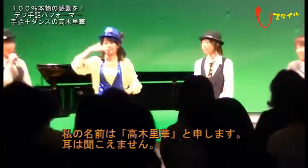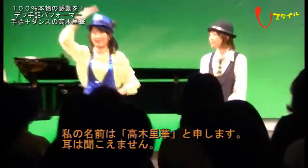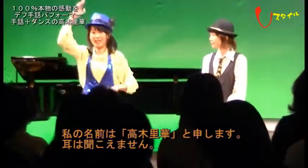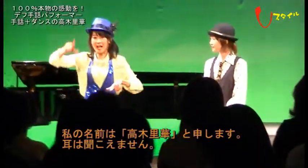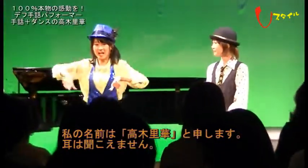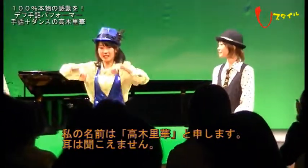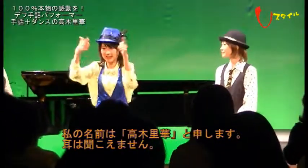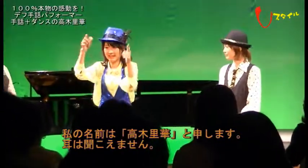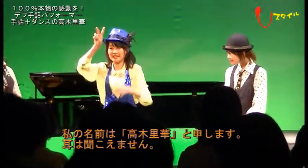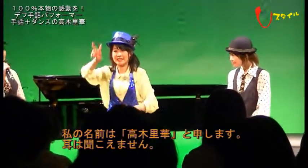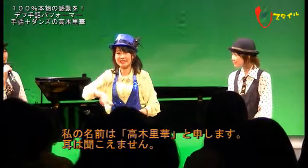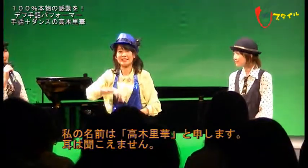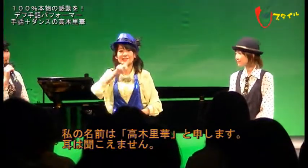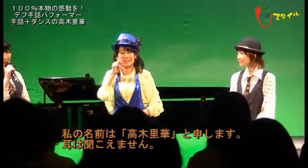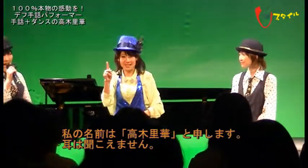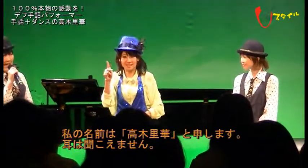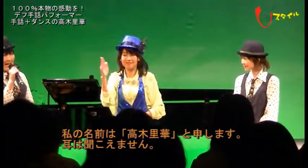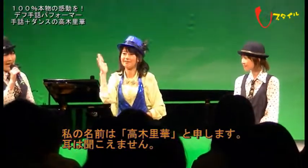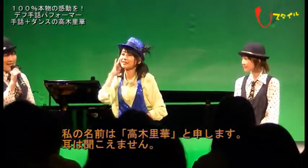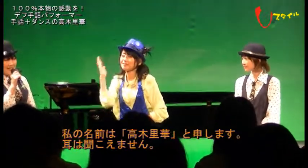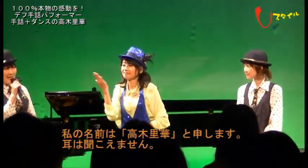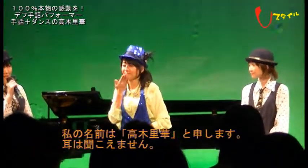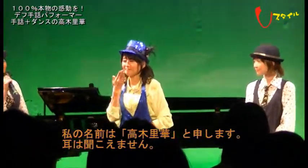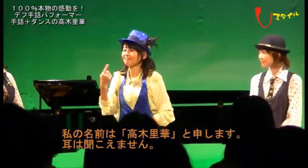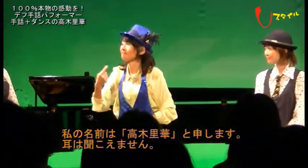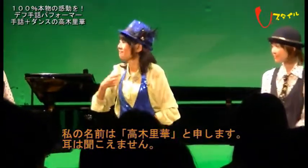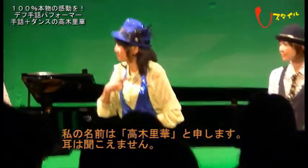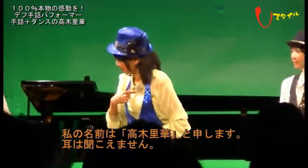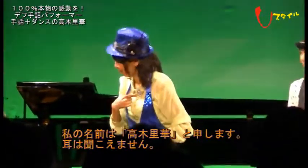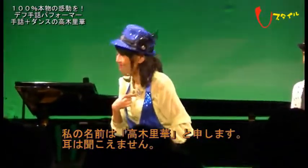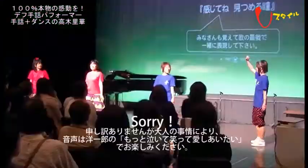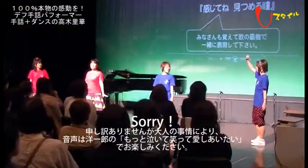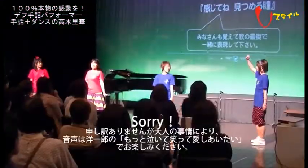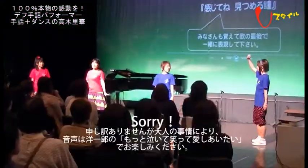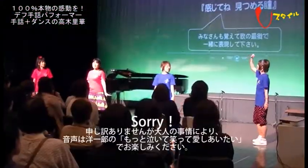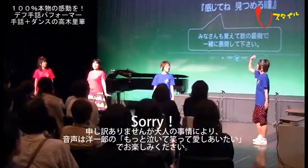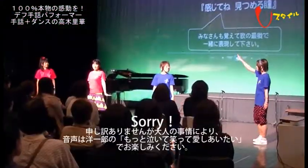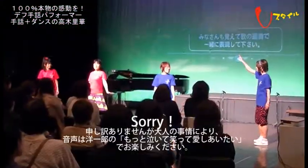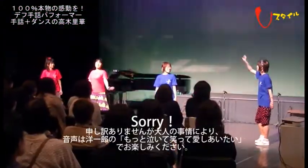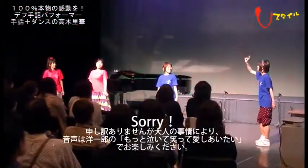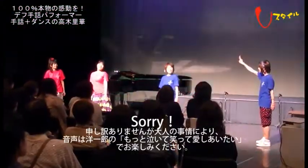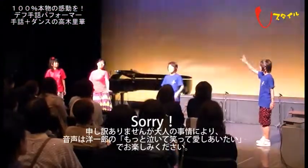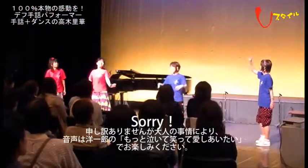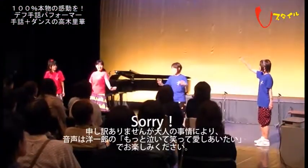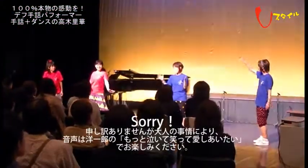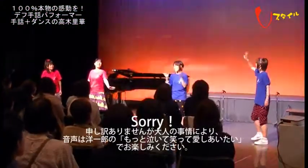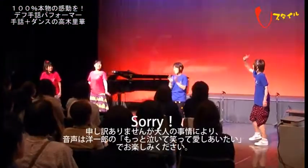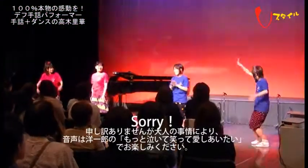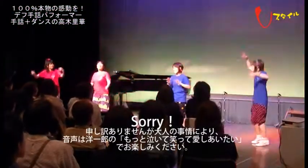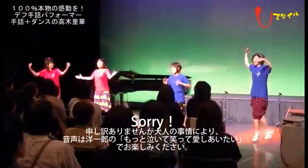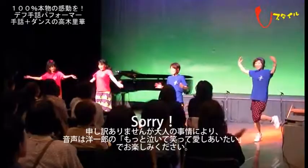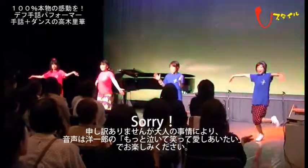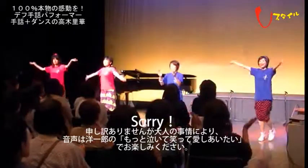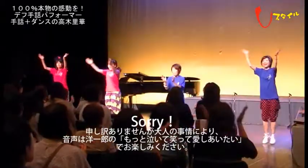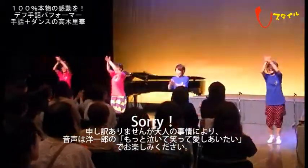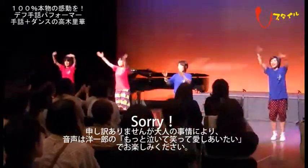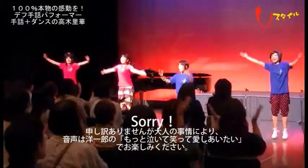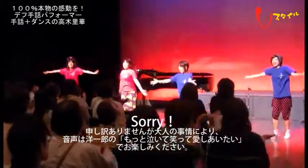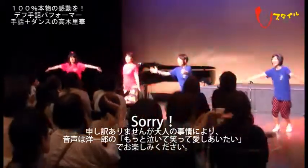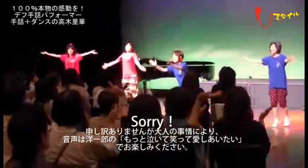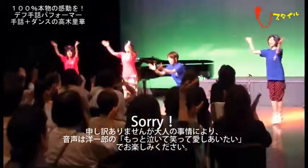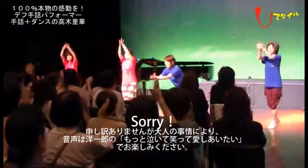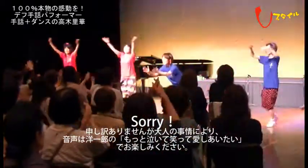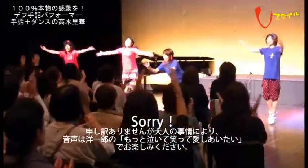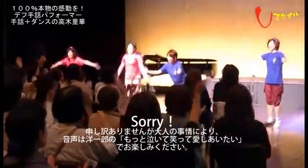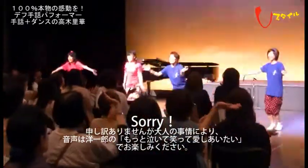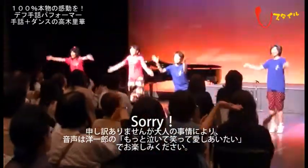はたたにピターと言います聞こえません君を異なり愛して